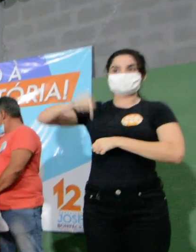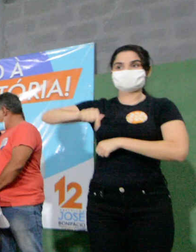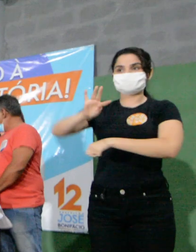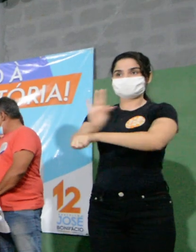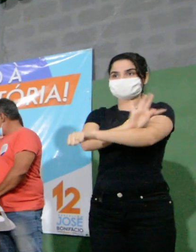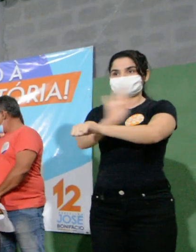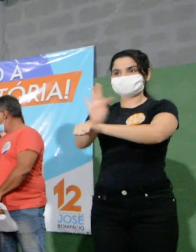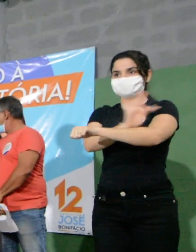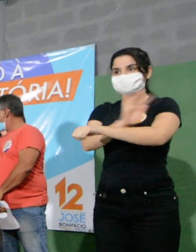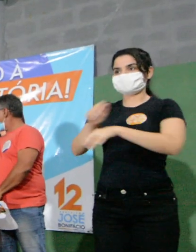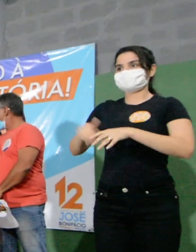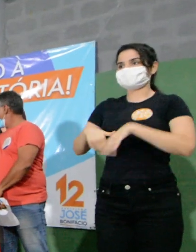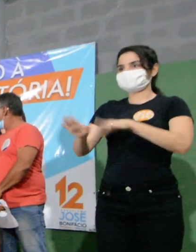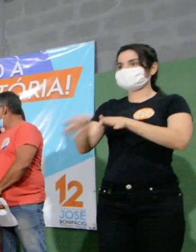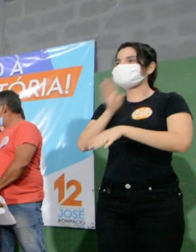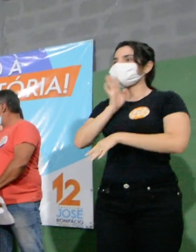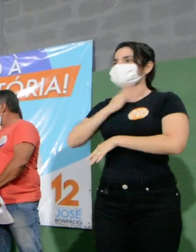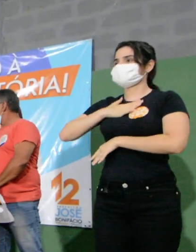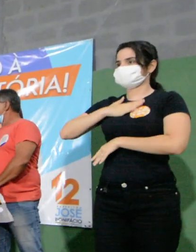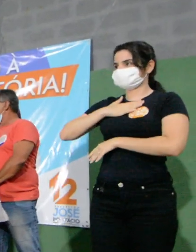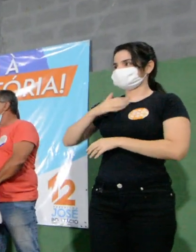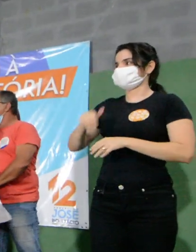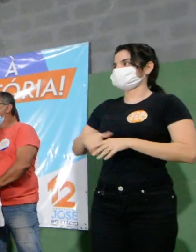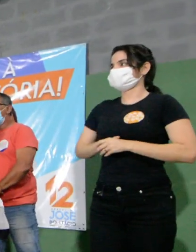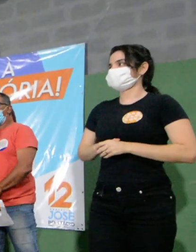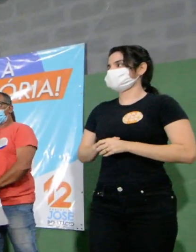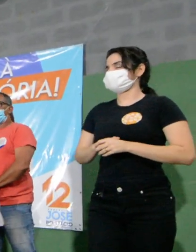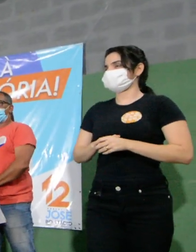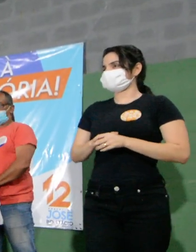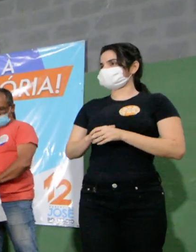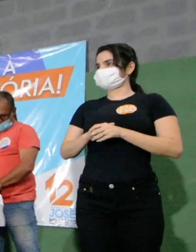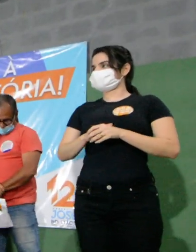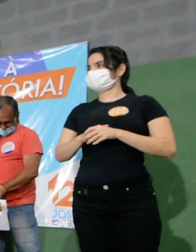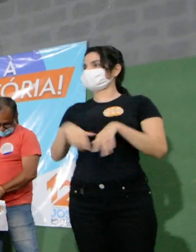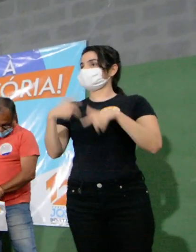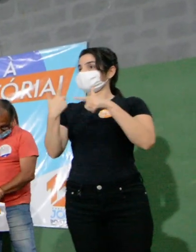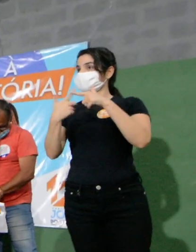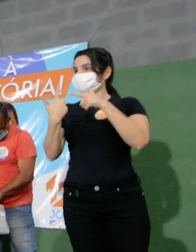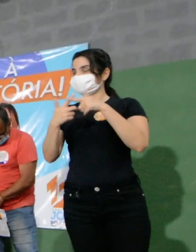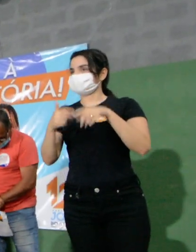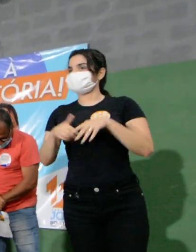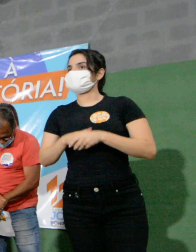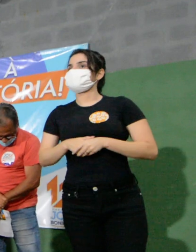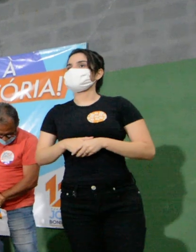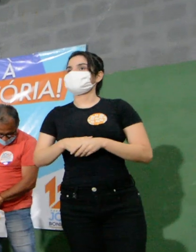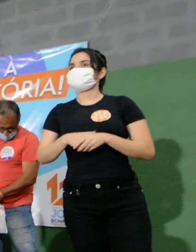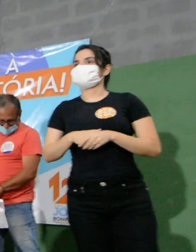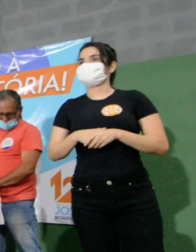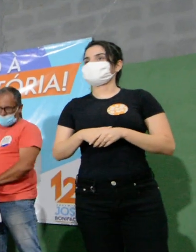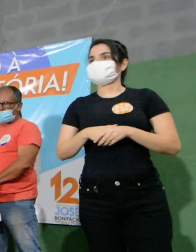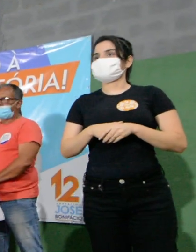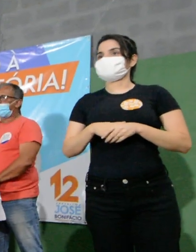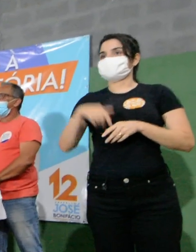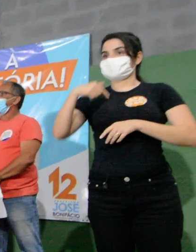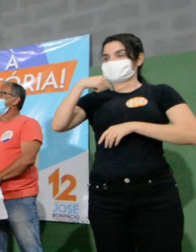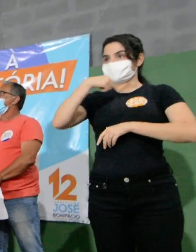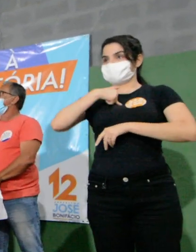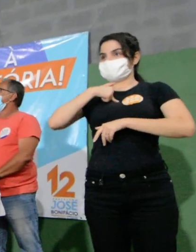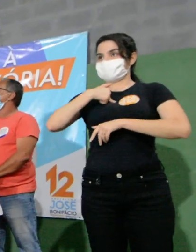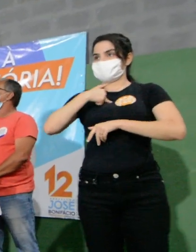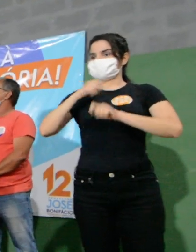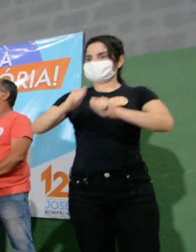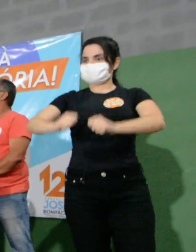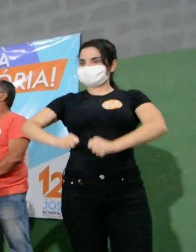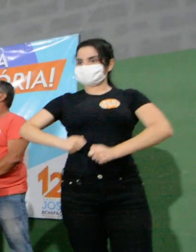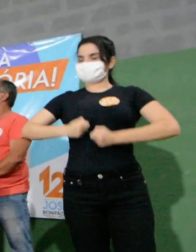segundo distrito, me conheceu e me conhece, porque eu fui uma das pessoas que mais lutou por